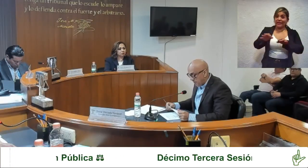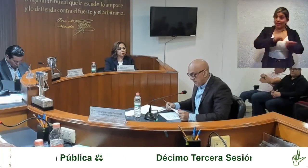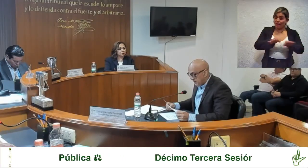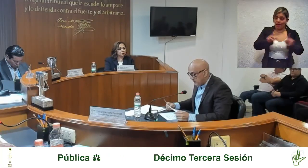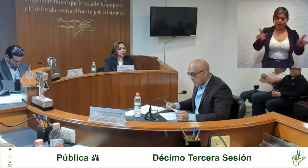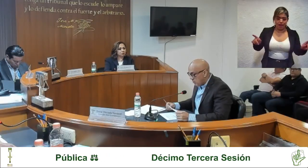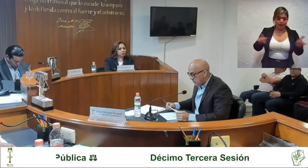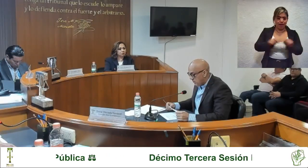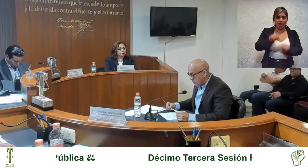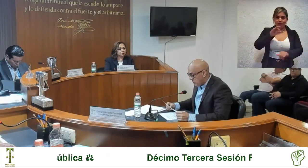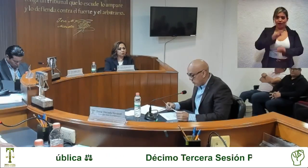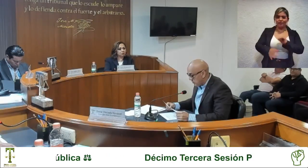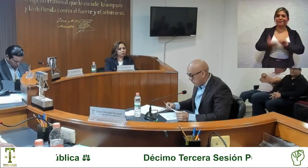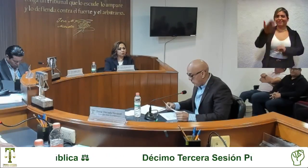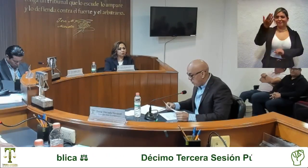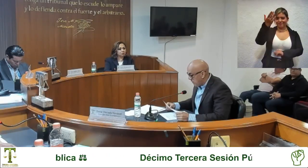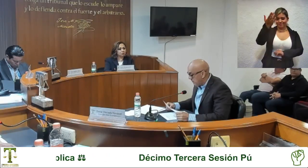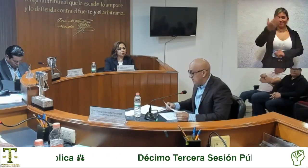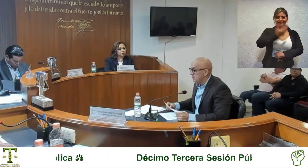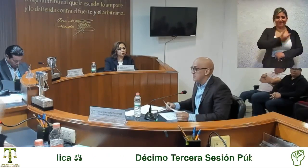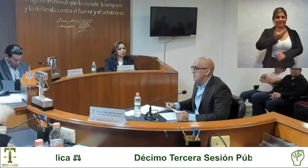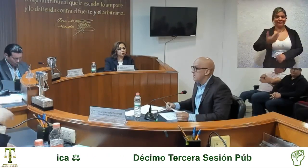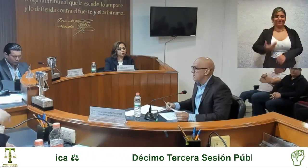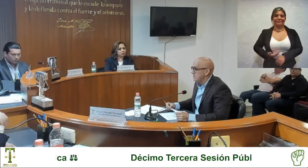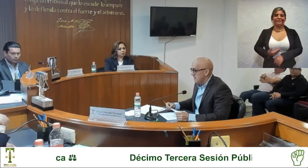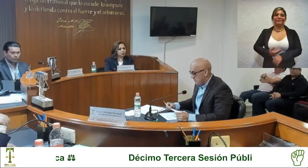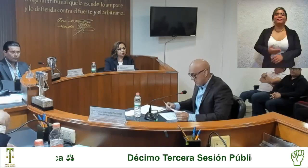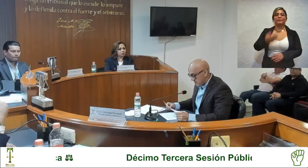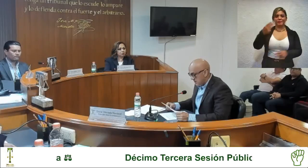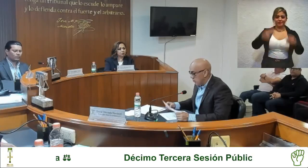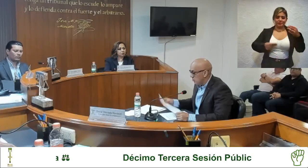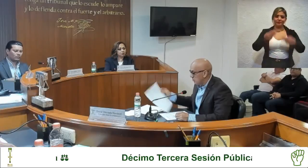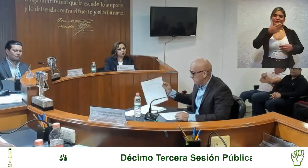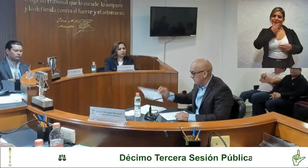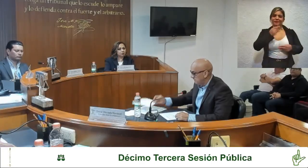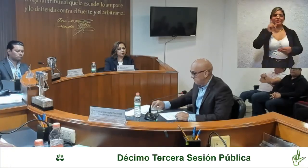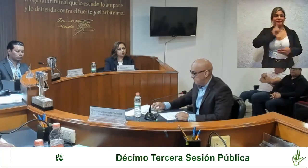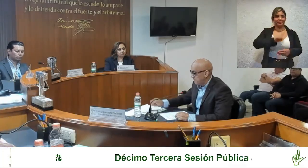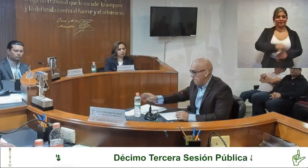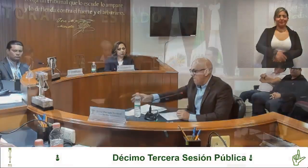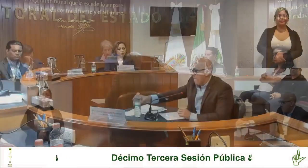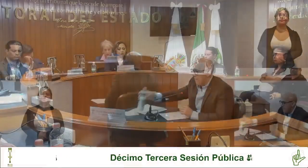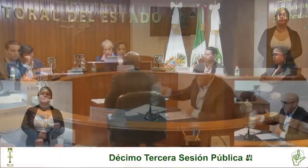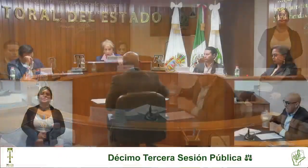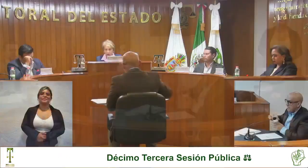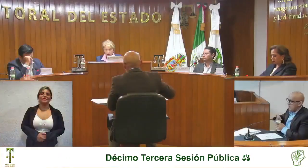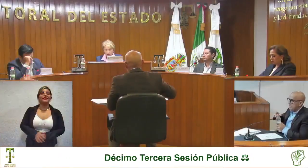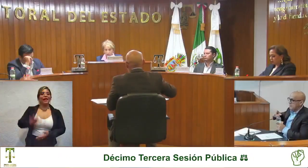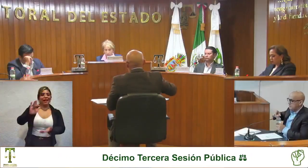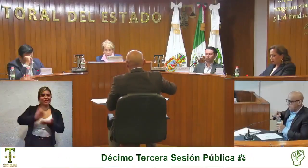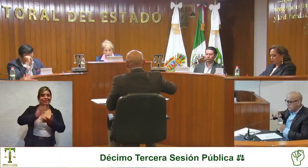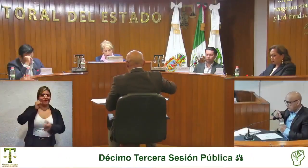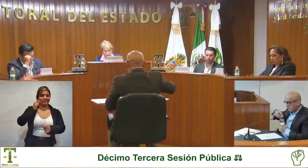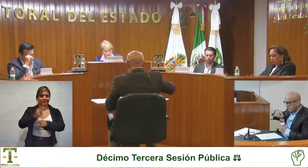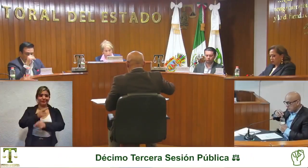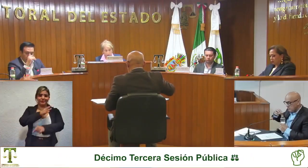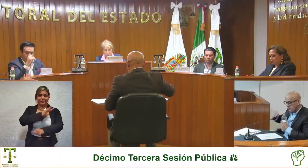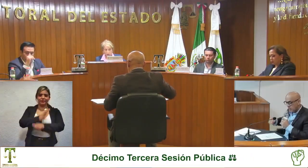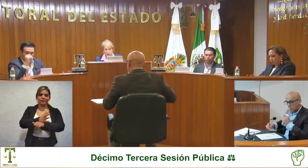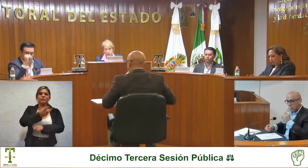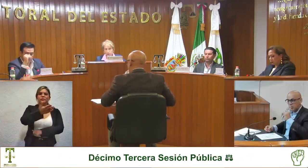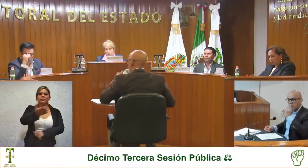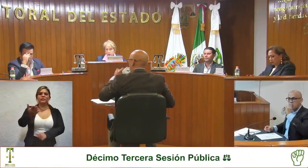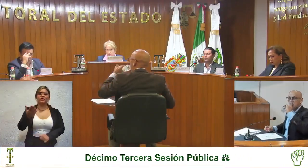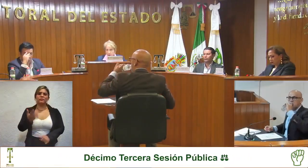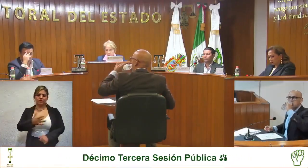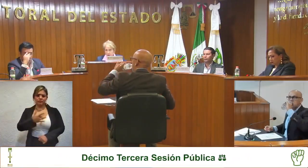concluido. Es la cuenta del proyecto que se propone, magistrada presidenta, magistrada, magistrados. Le agradezco, secretario general. Magistrada, magistrados,